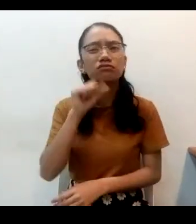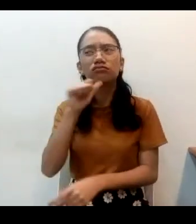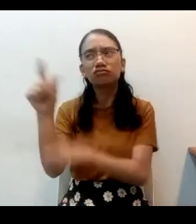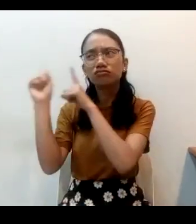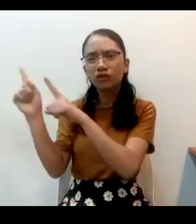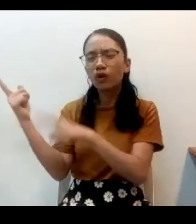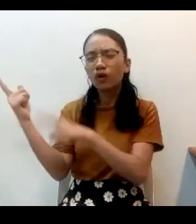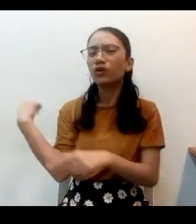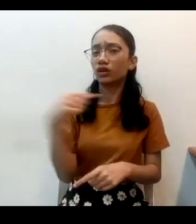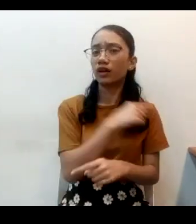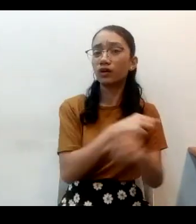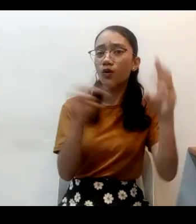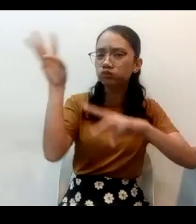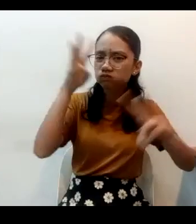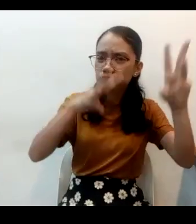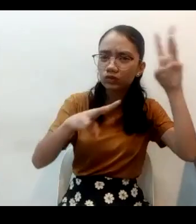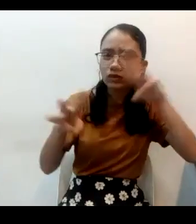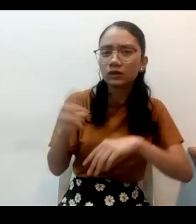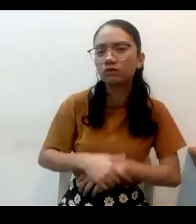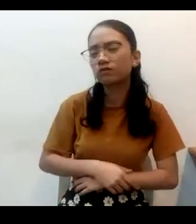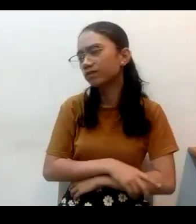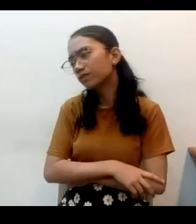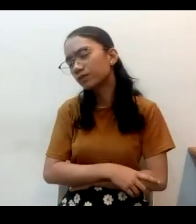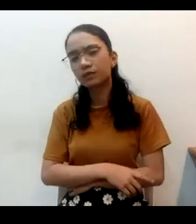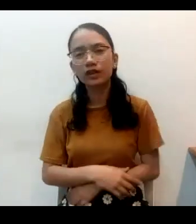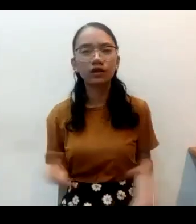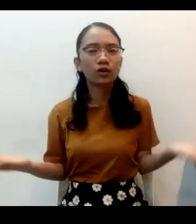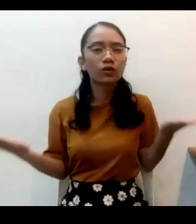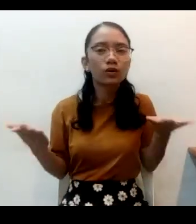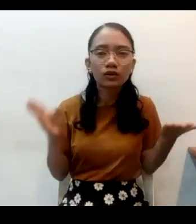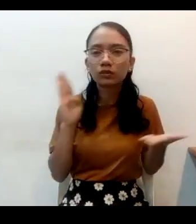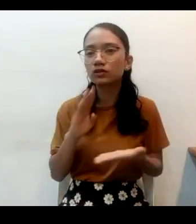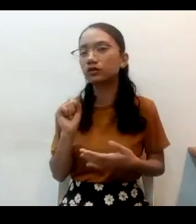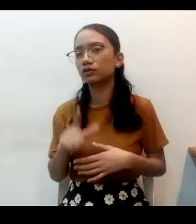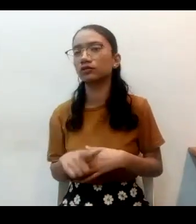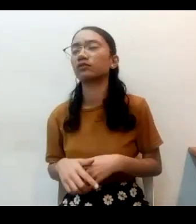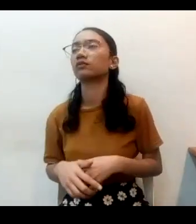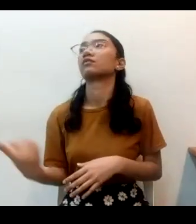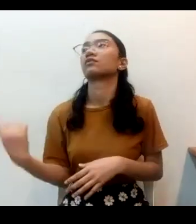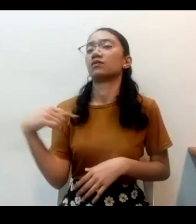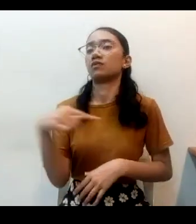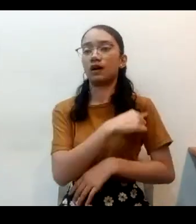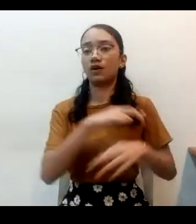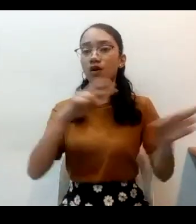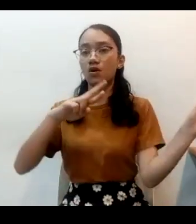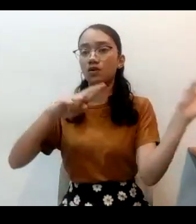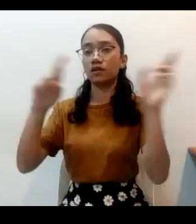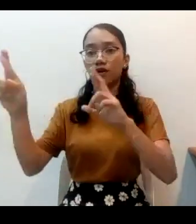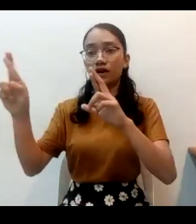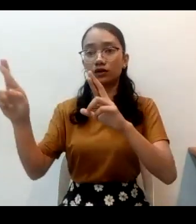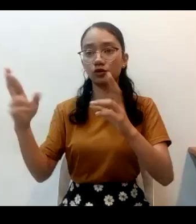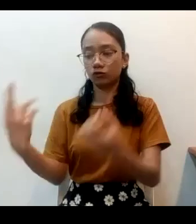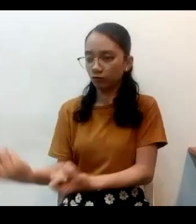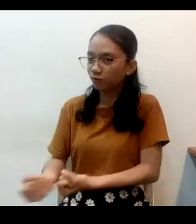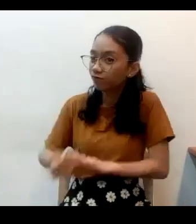po pumupunta dito sa church, talagang nag-aalala tayo at atin po silang pinapanalangin. Why we are ready to sacrifice for the lost souls? Kaya bakit ba